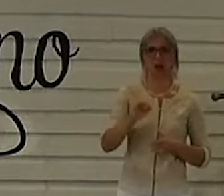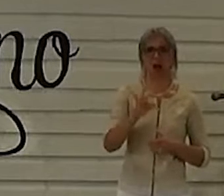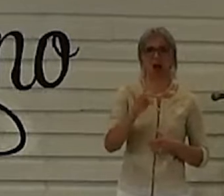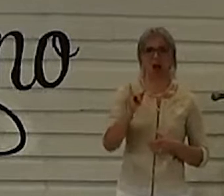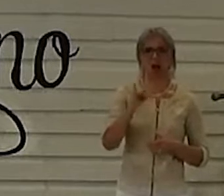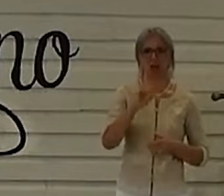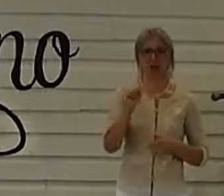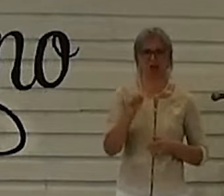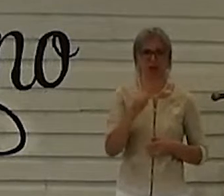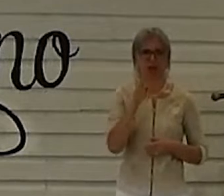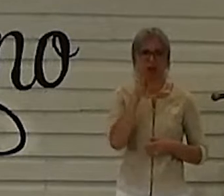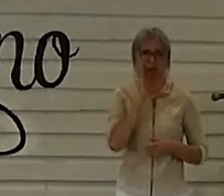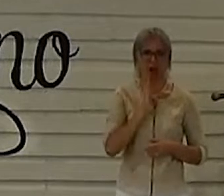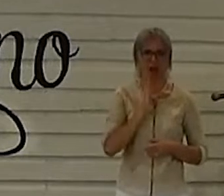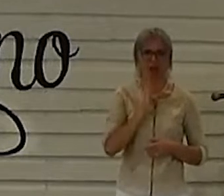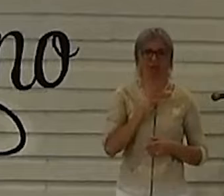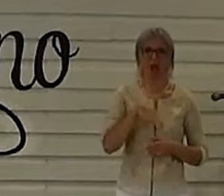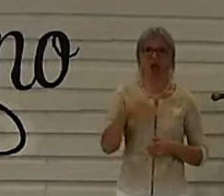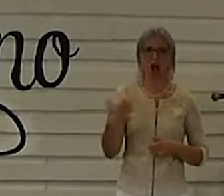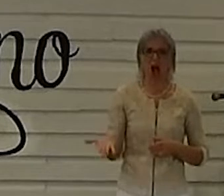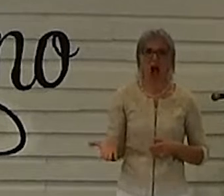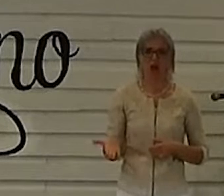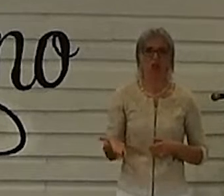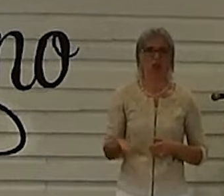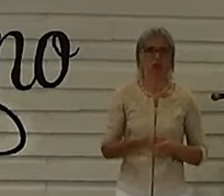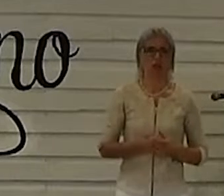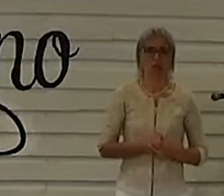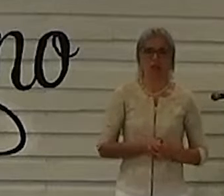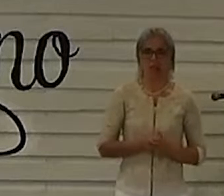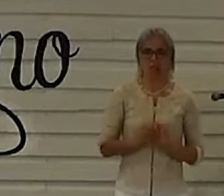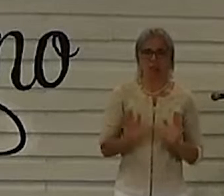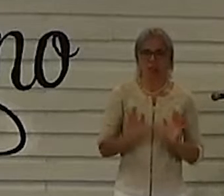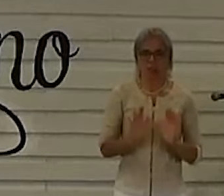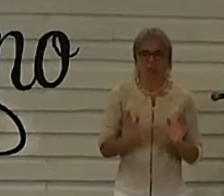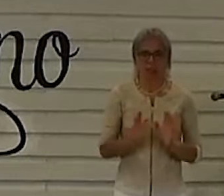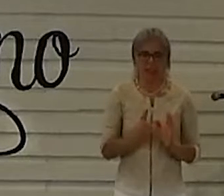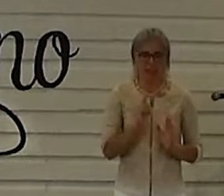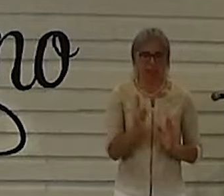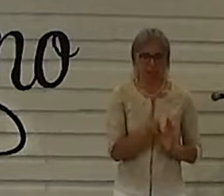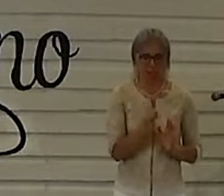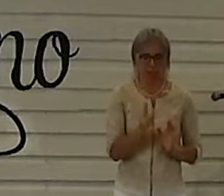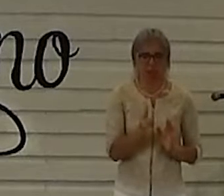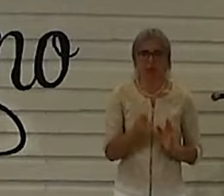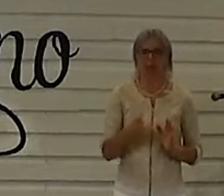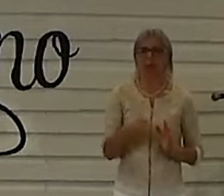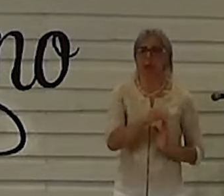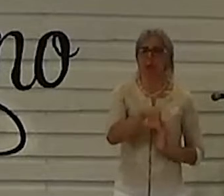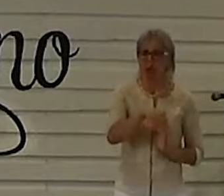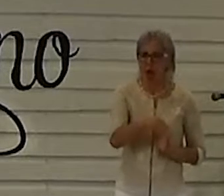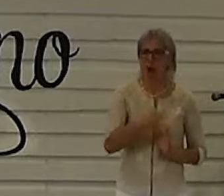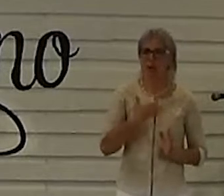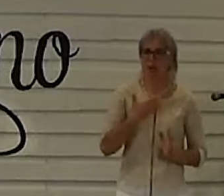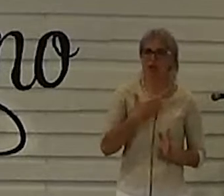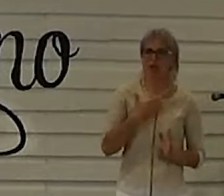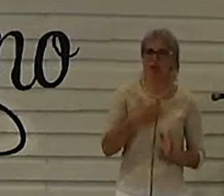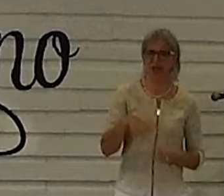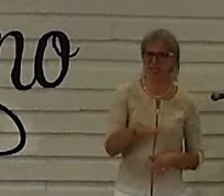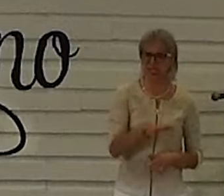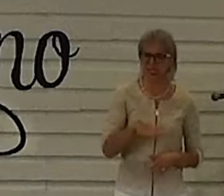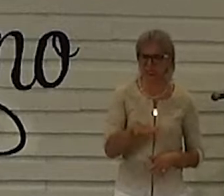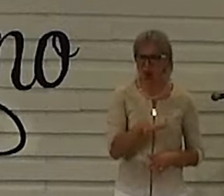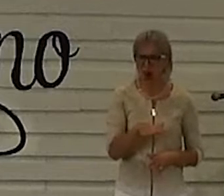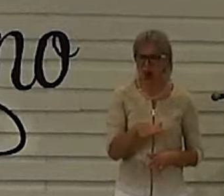quartieri. Vi potrei dire, ci sono certe zone dove tu veramente è meglio non